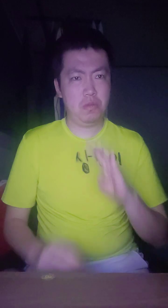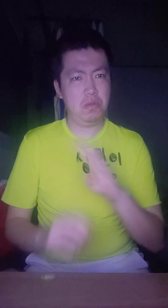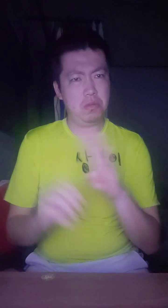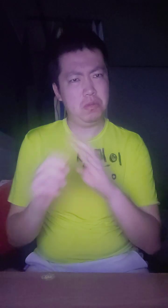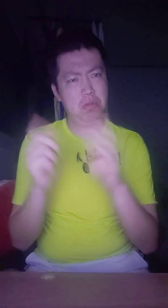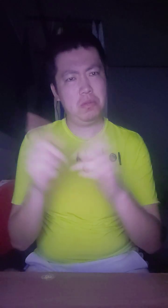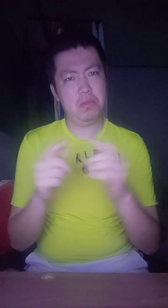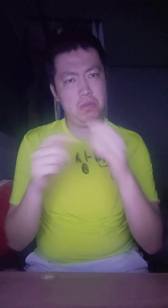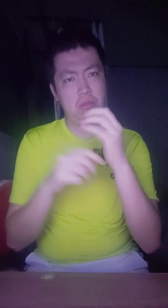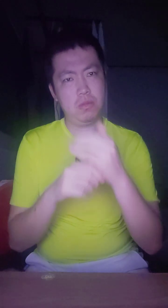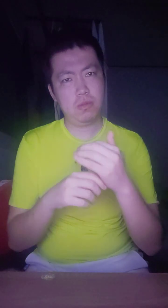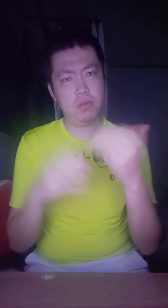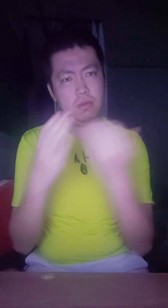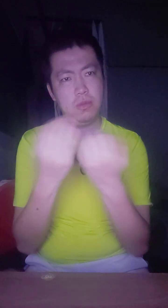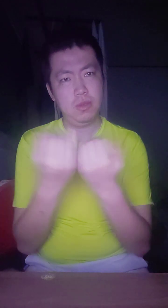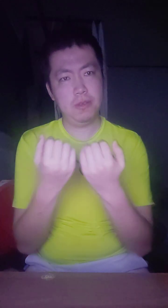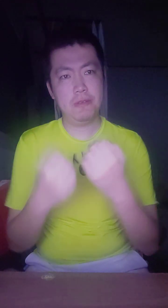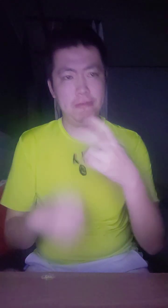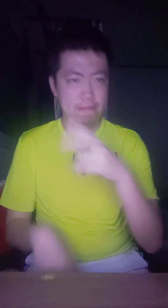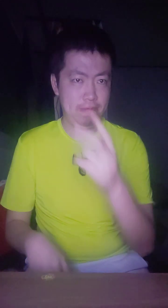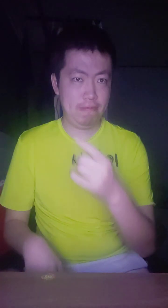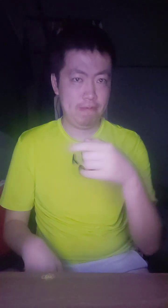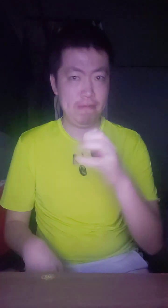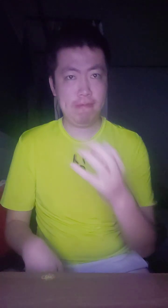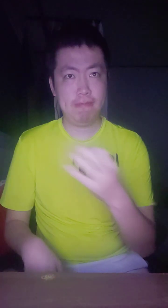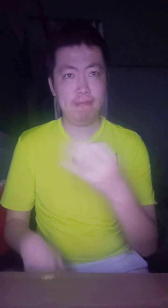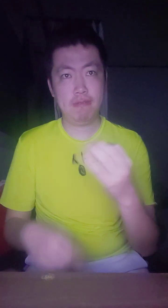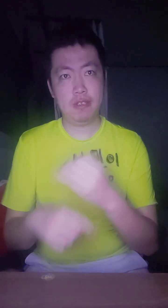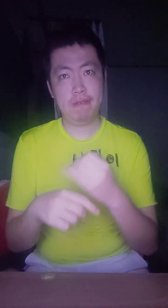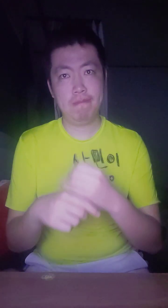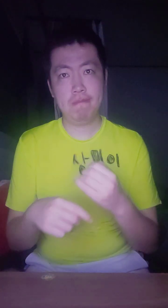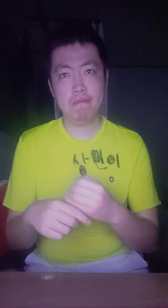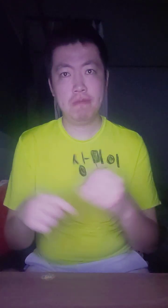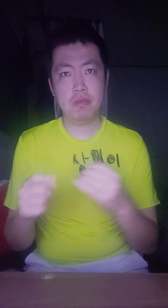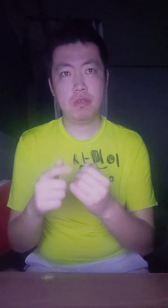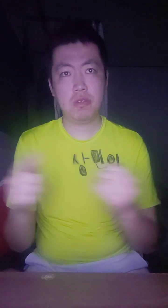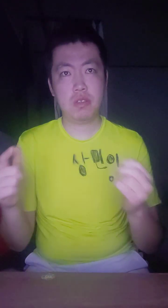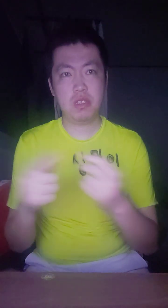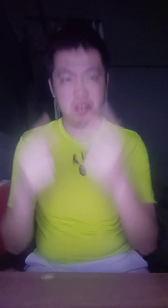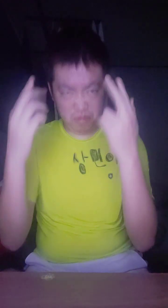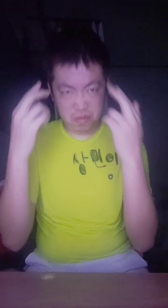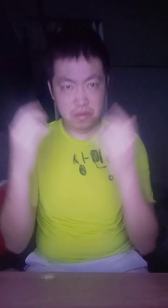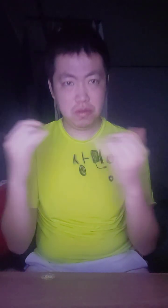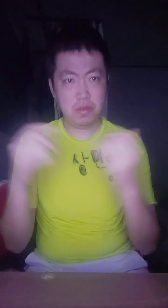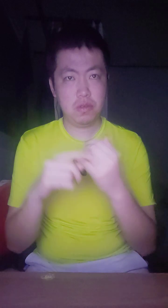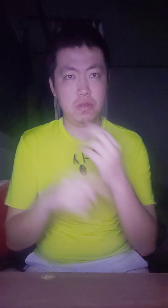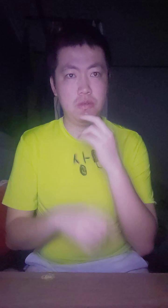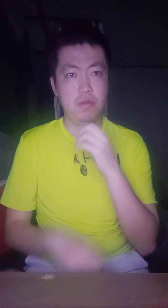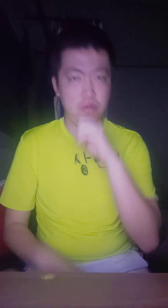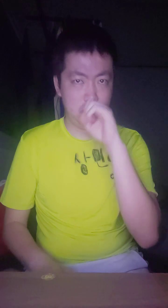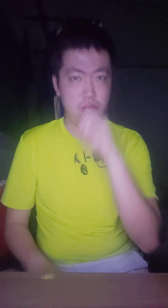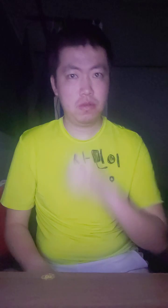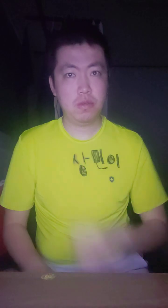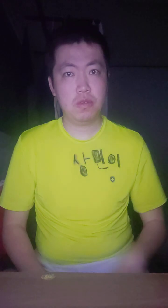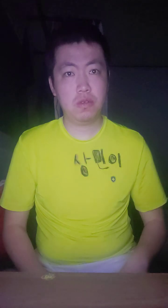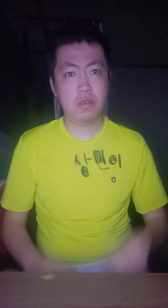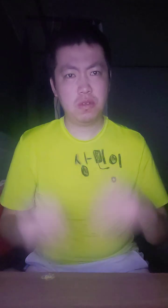가게 안에서는 그래서 내가 밖으로 나왔지. 집보도 화장이 훨씬 좋아. 이 같은 대규모